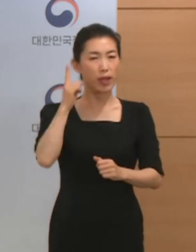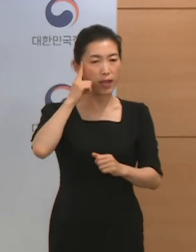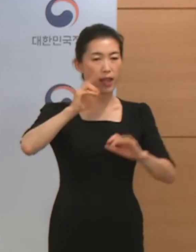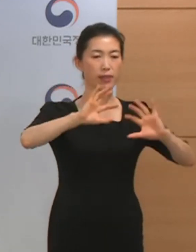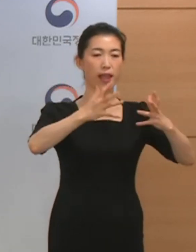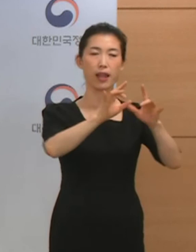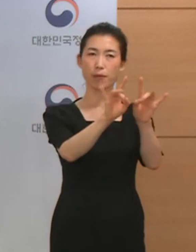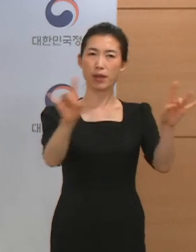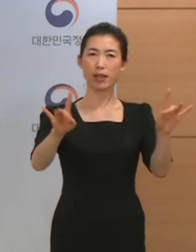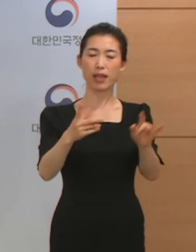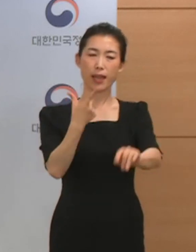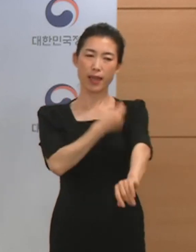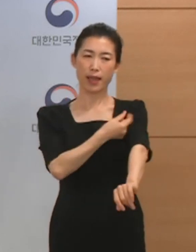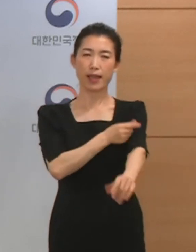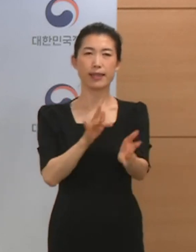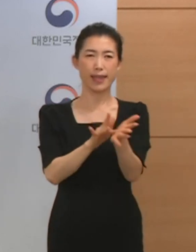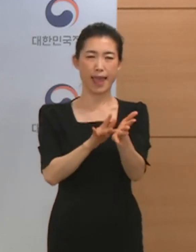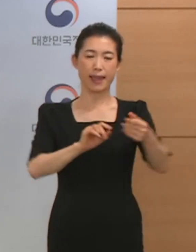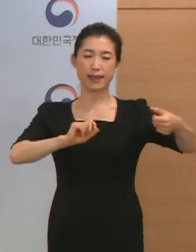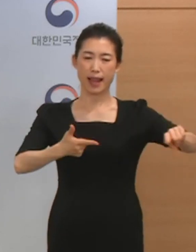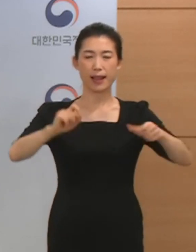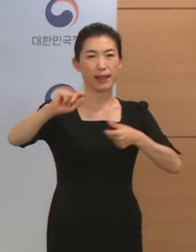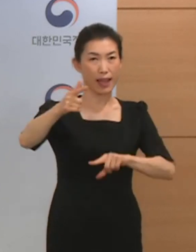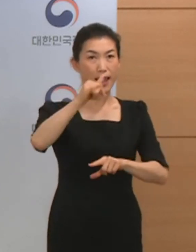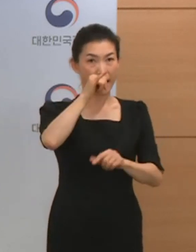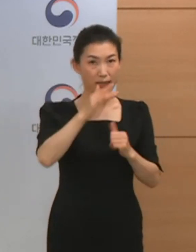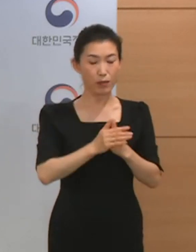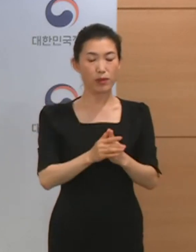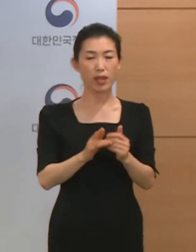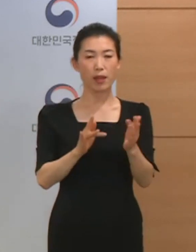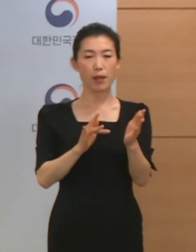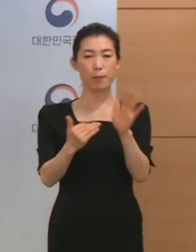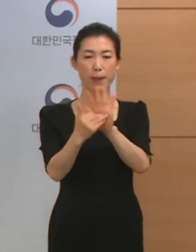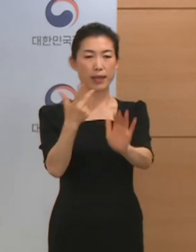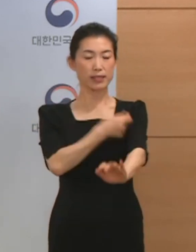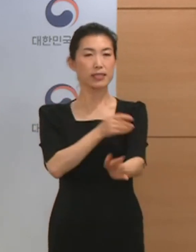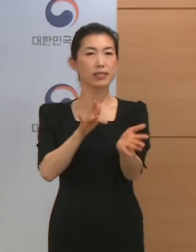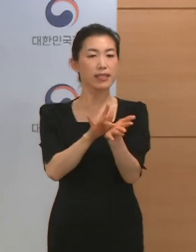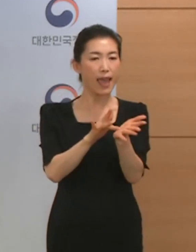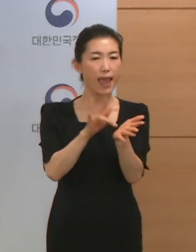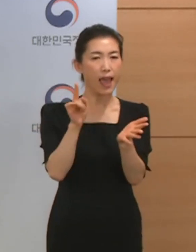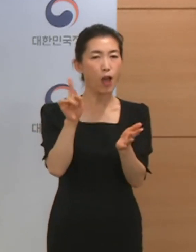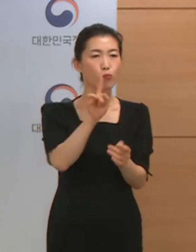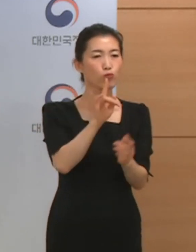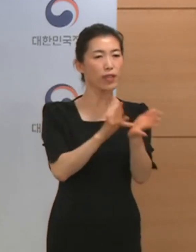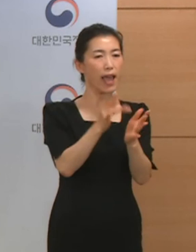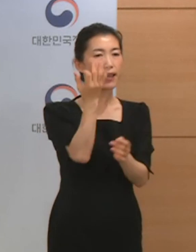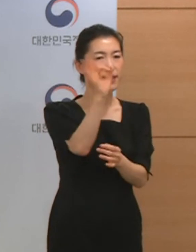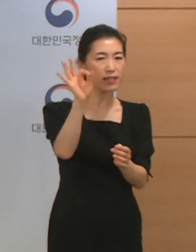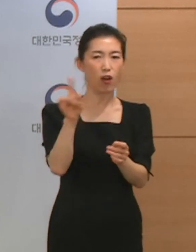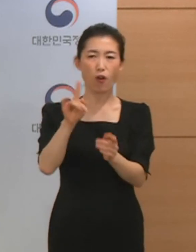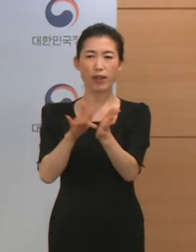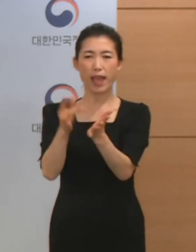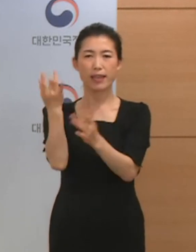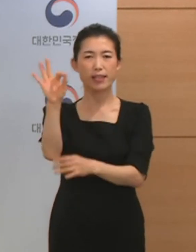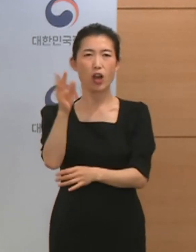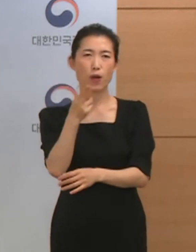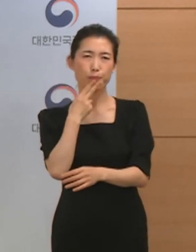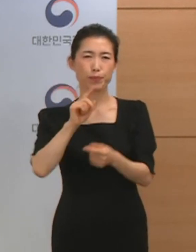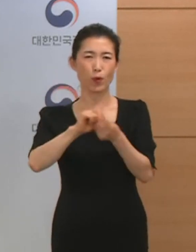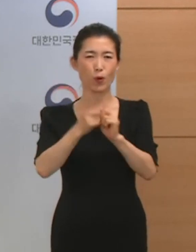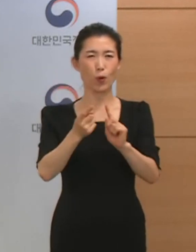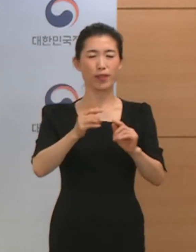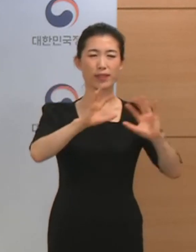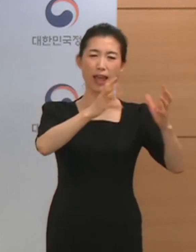백신들의 상황이 약간씩 다르다 보니까 어느 백신까지 이 접종 완료로 인정할 것인가 하는 부분들에 대해 국가들 간에